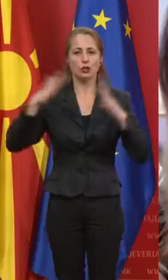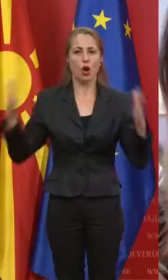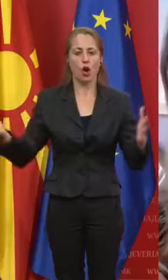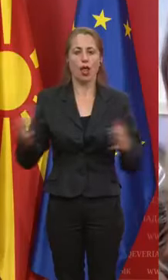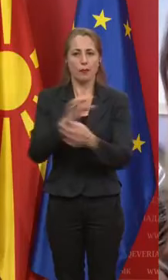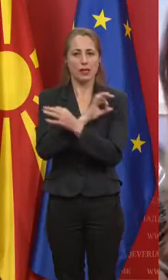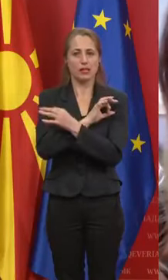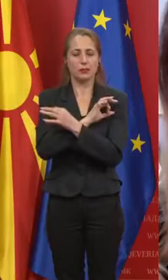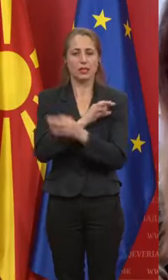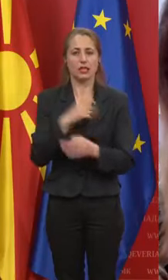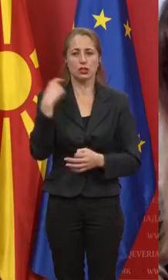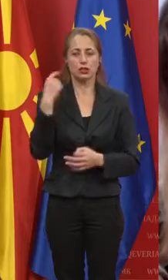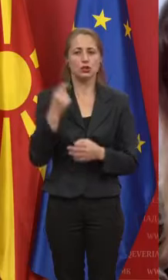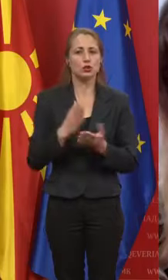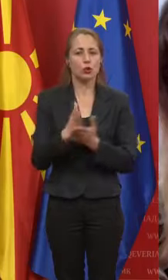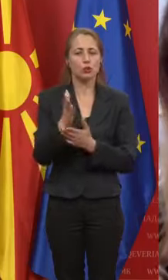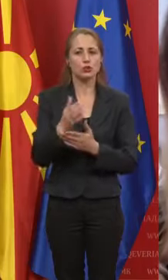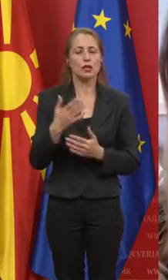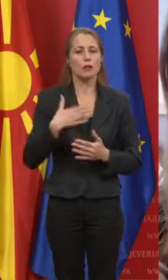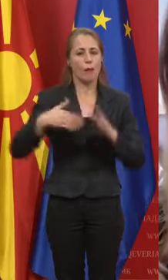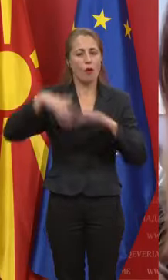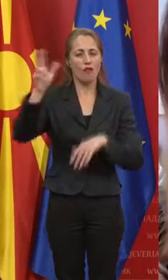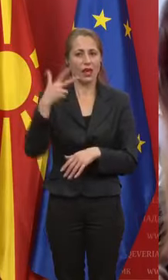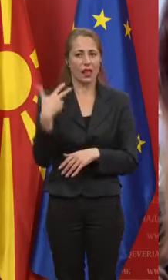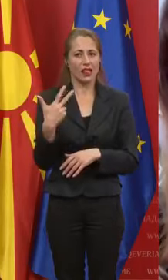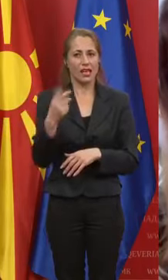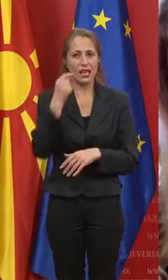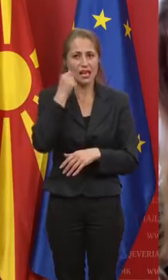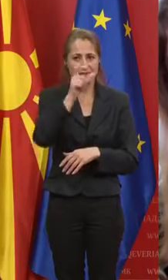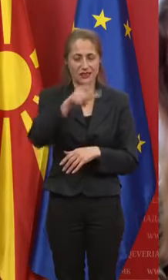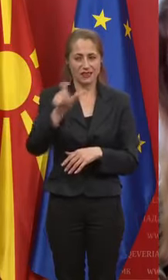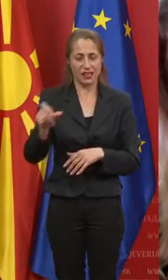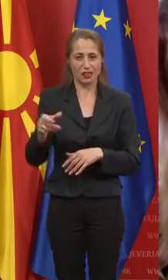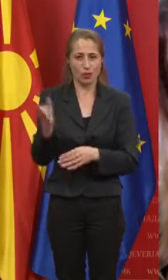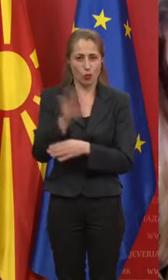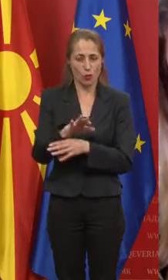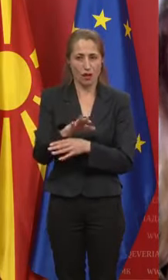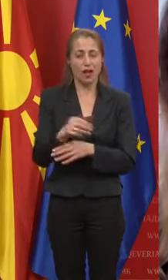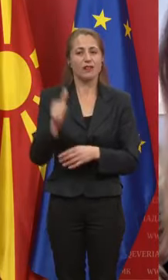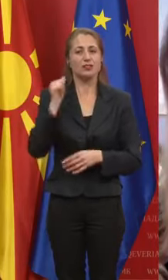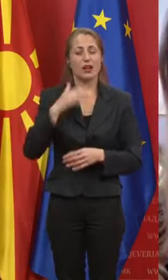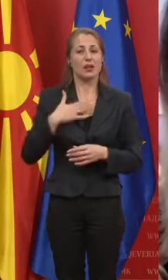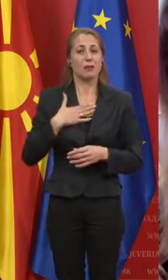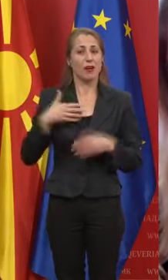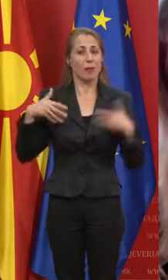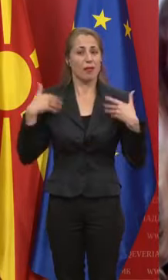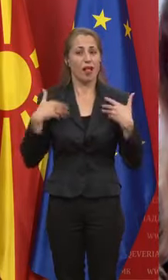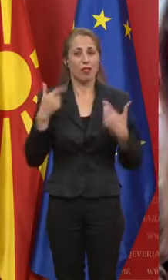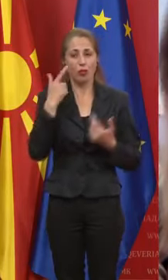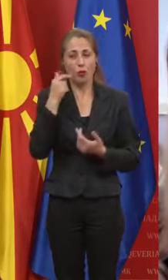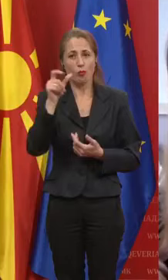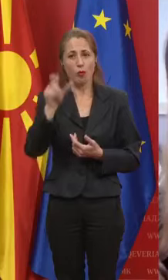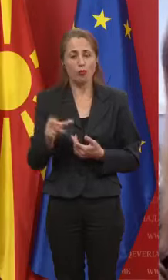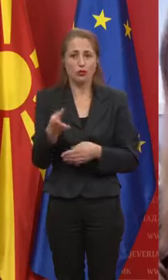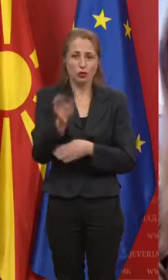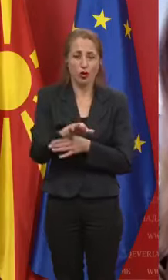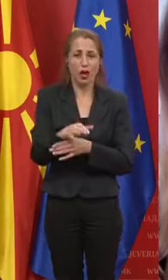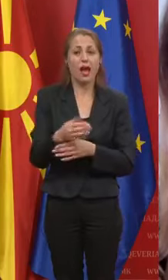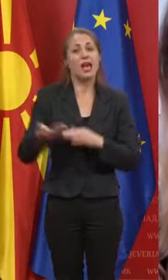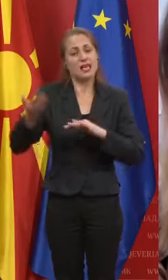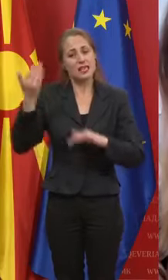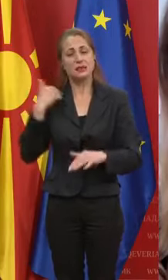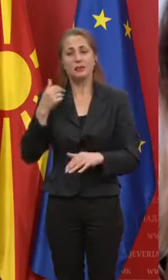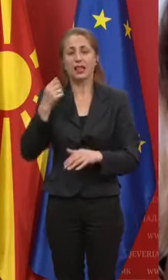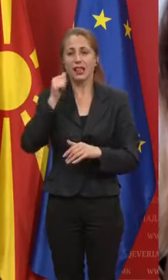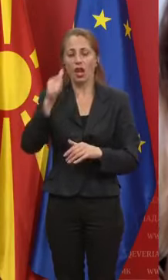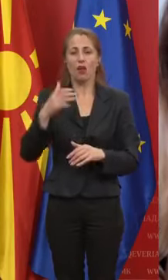на смртни случаи, имаше повеќе од 30, а вчера имаше и младо момче, меѓутоа и во изминатите денови имаше и